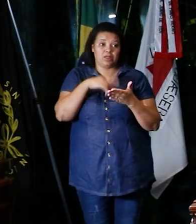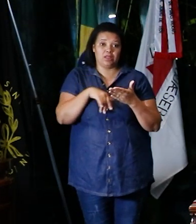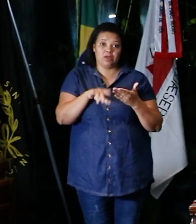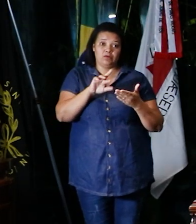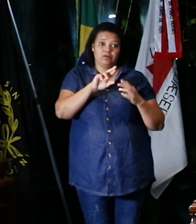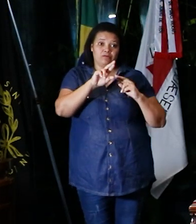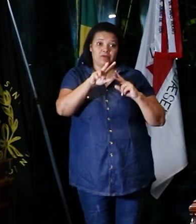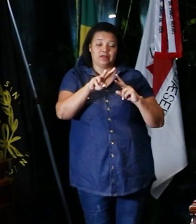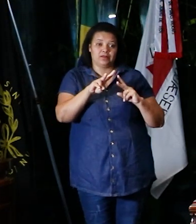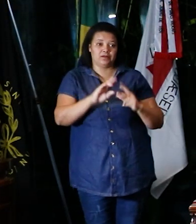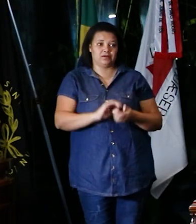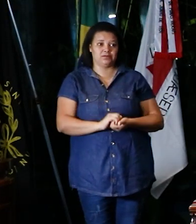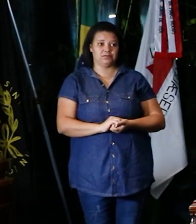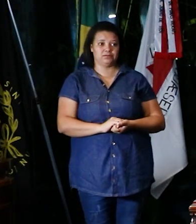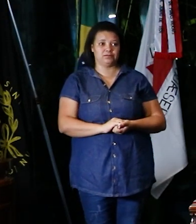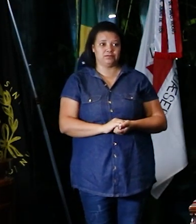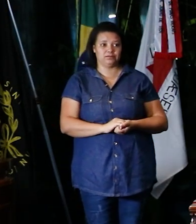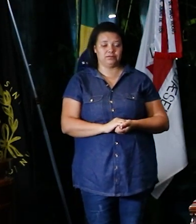estará certíssimo.